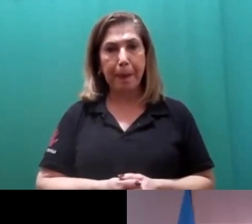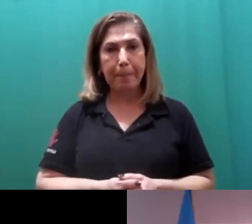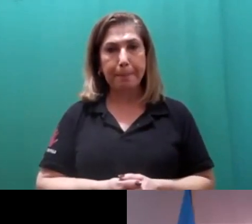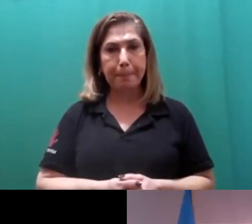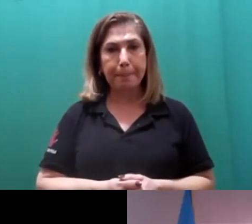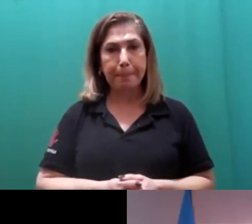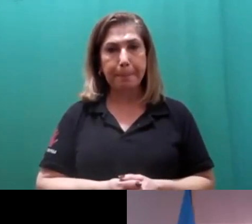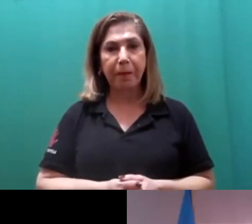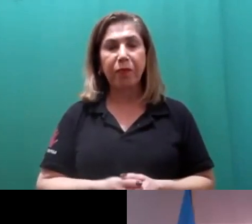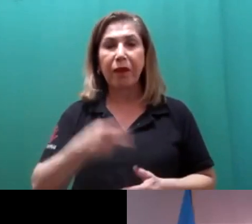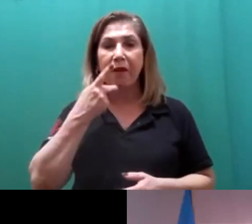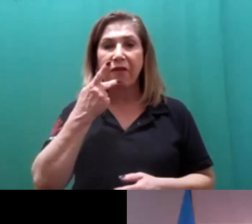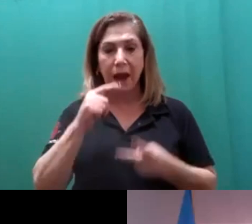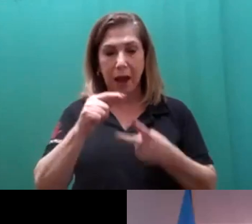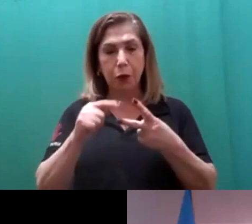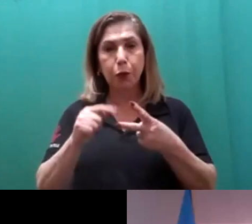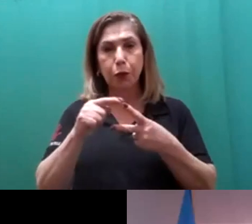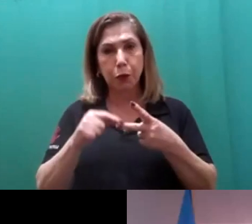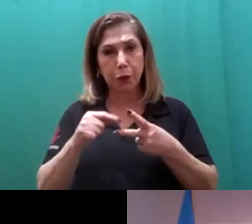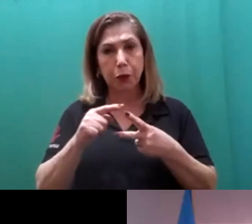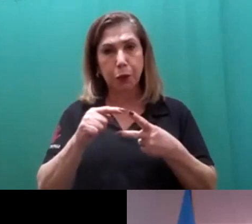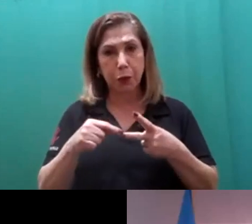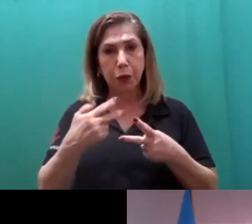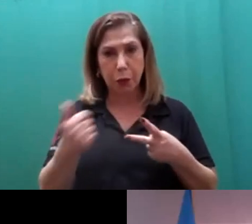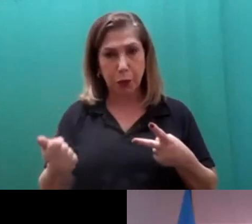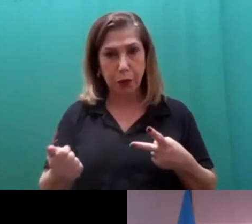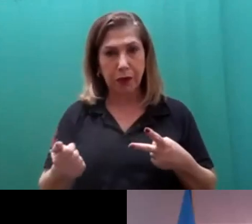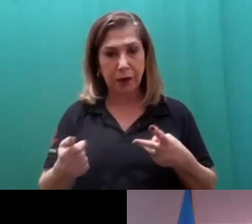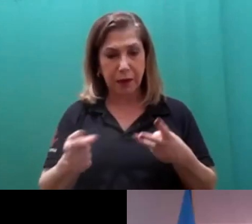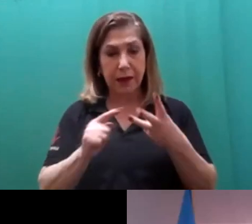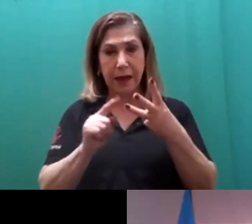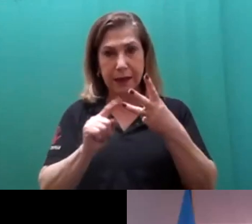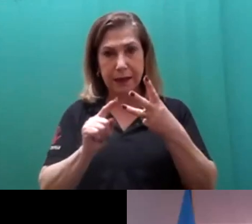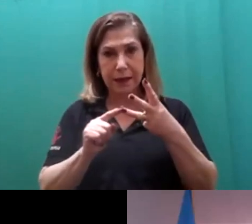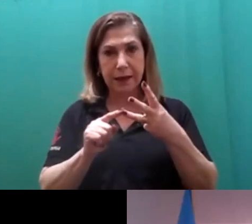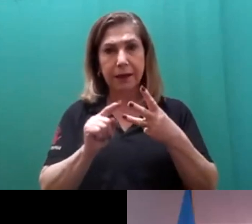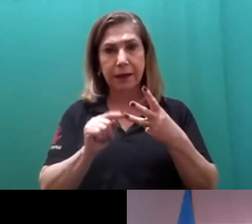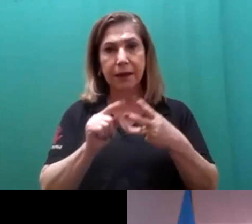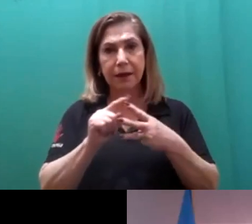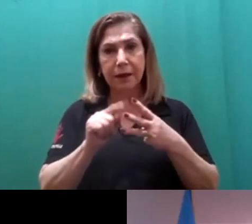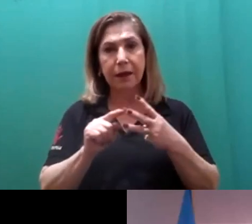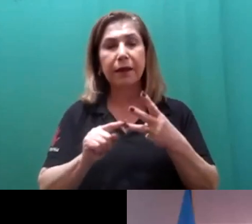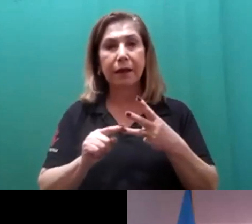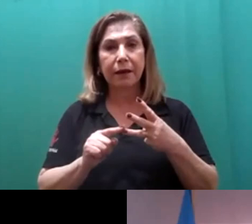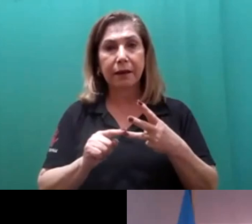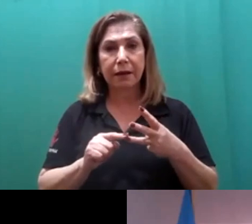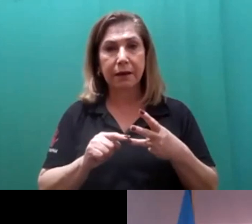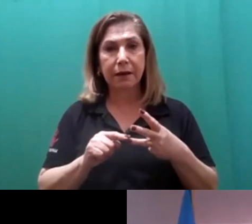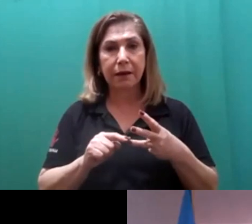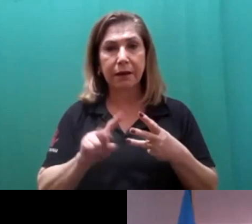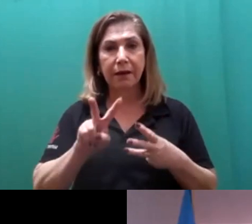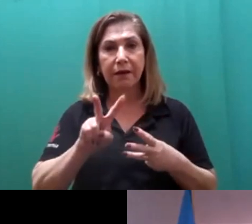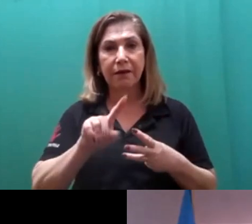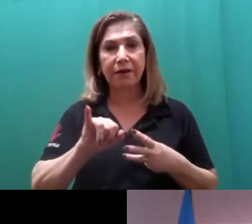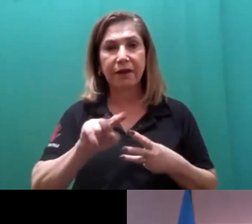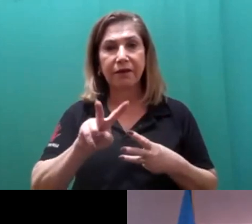dos comentarios relacionados con, o que, bueno, tres comentarios, dos como que a Vivian